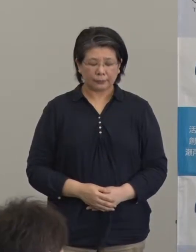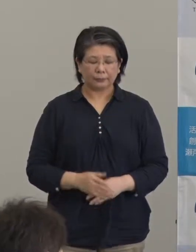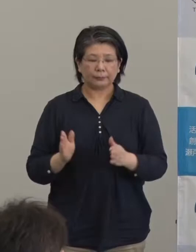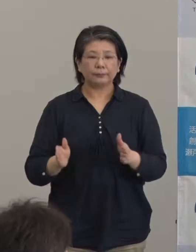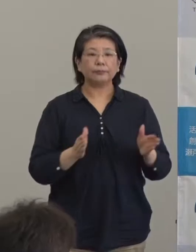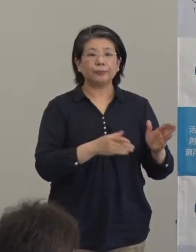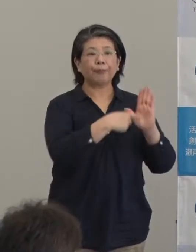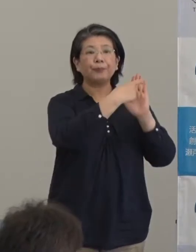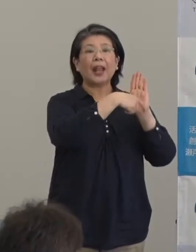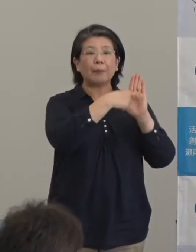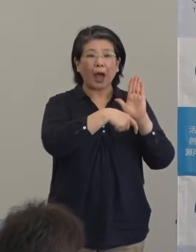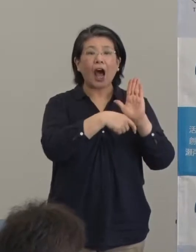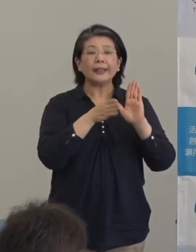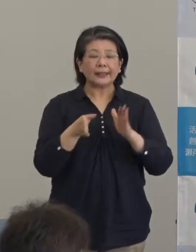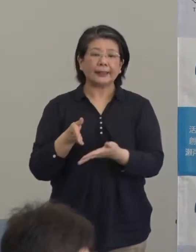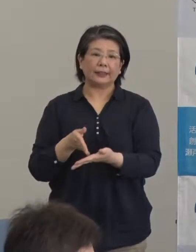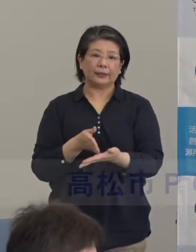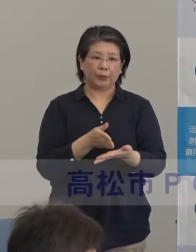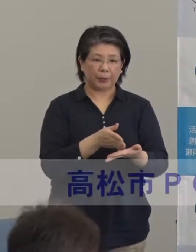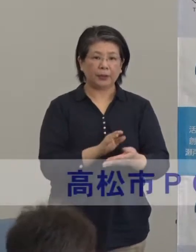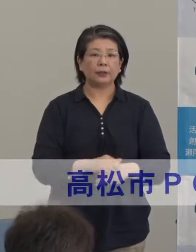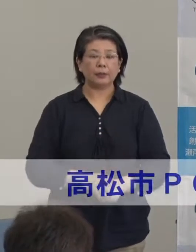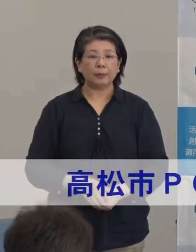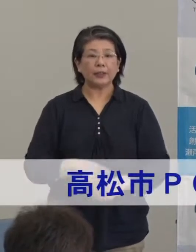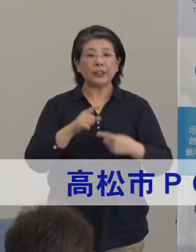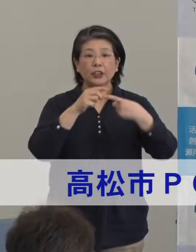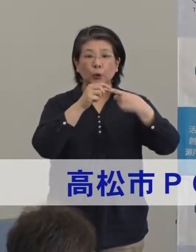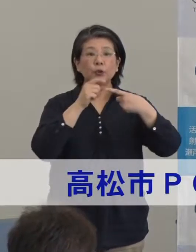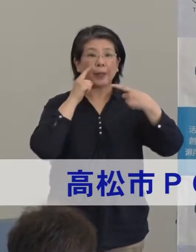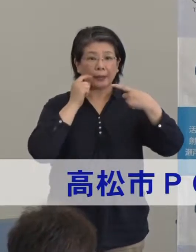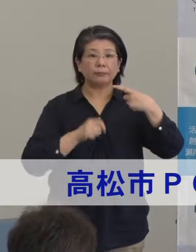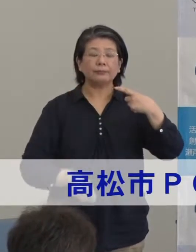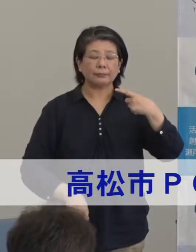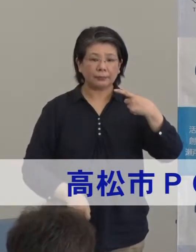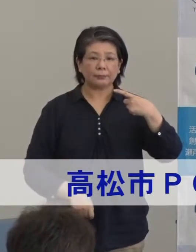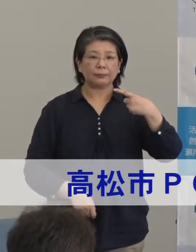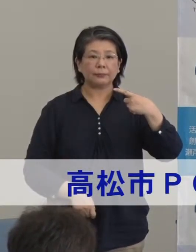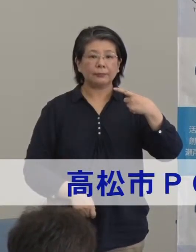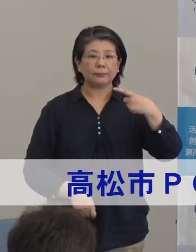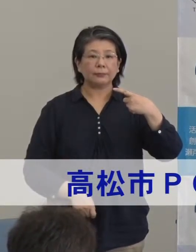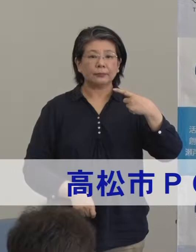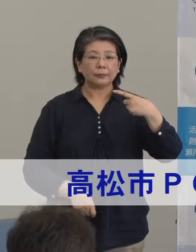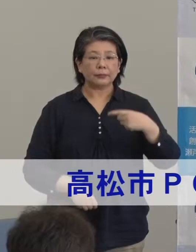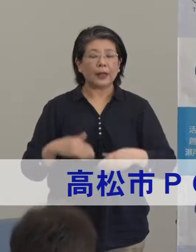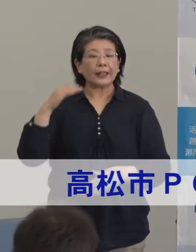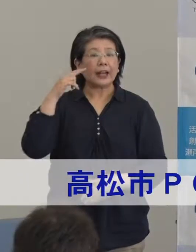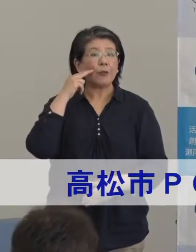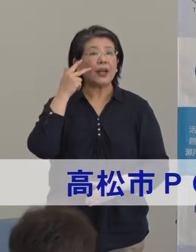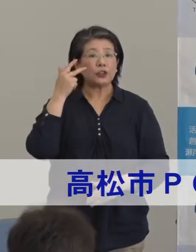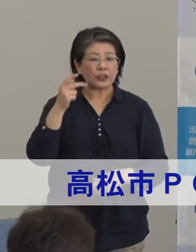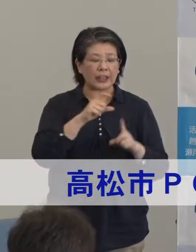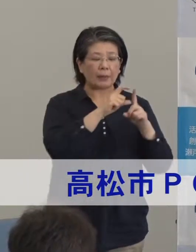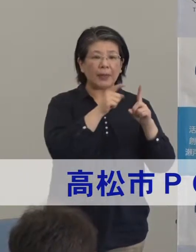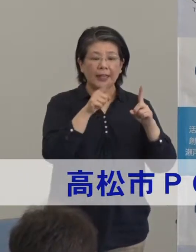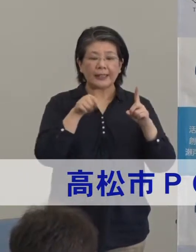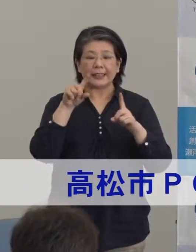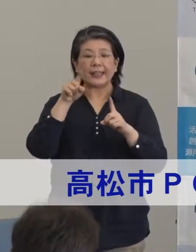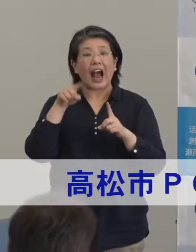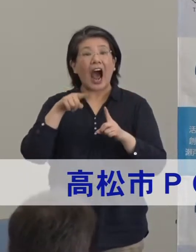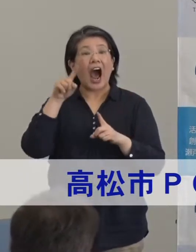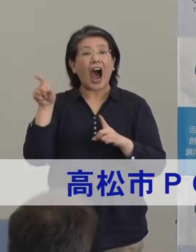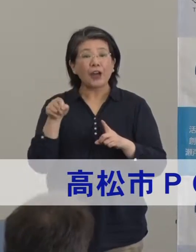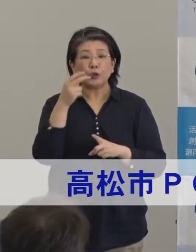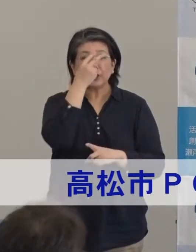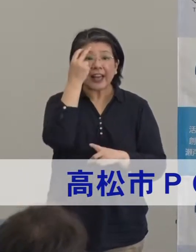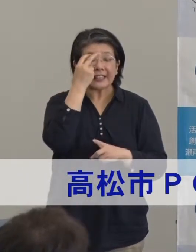それでは題材に入らさせていただきます。まず1点目でございますけれども、1点目は高松市 PCR 検査センターの